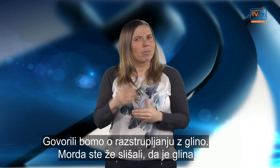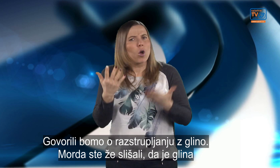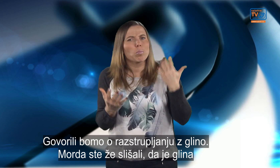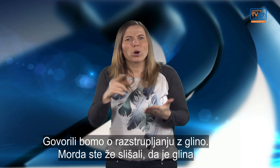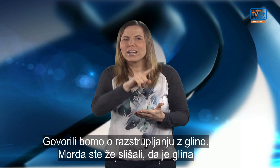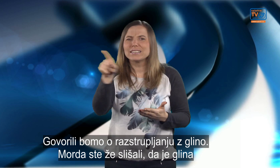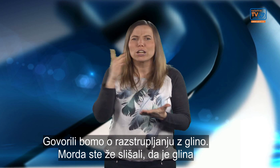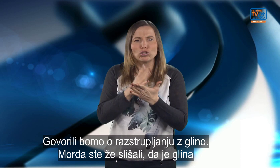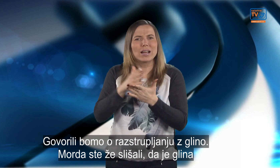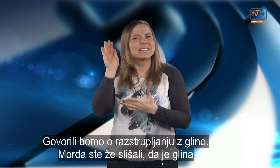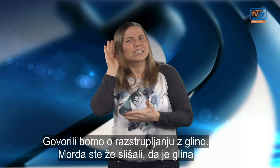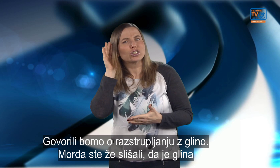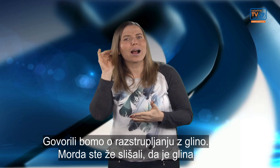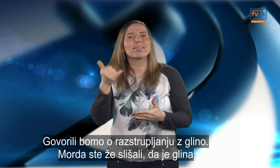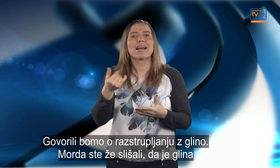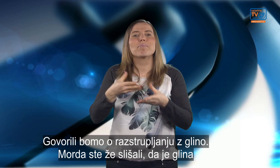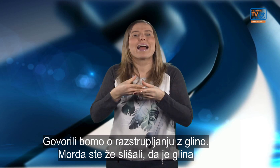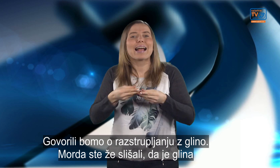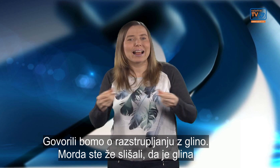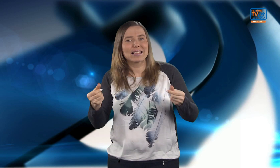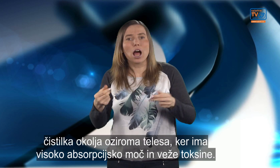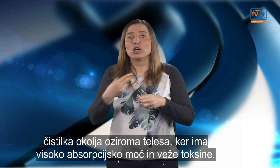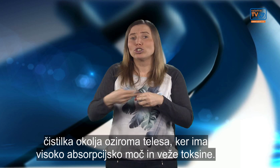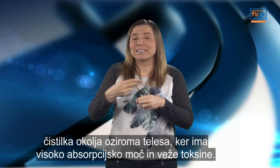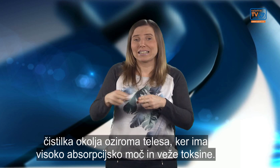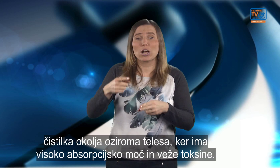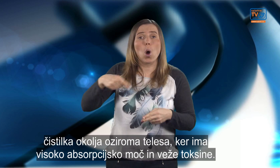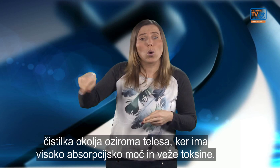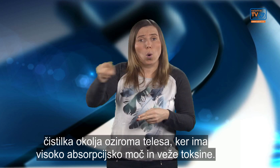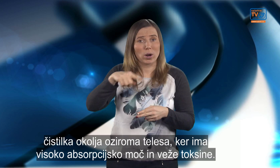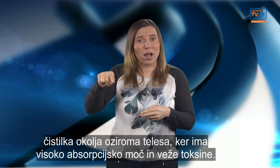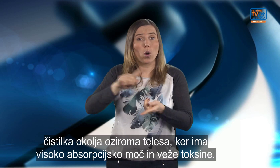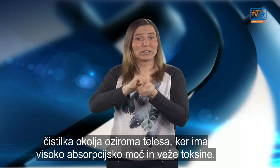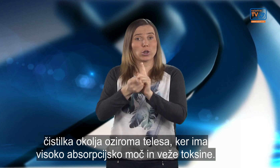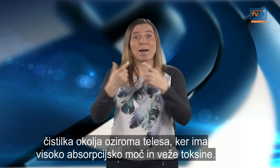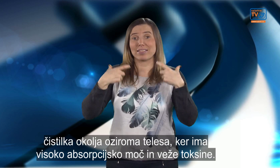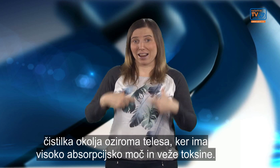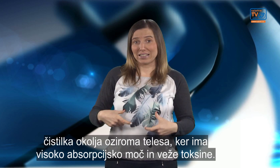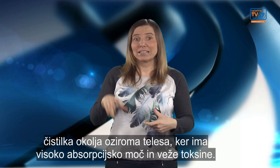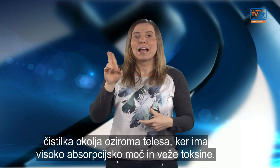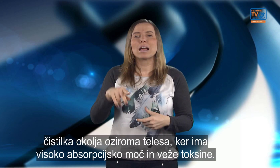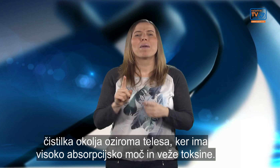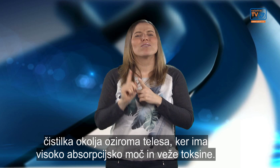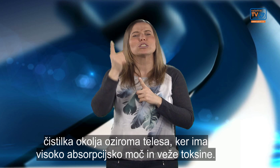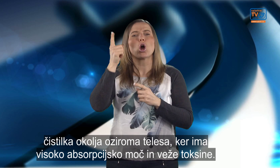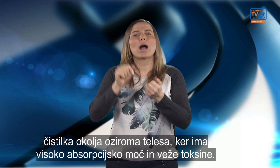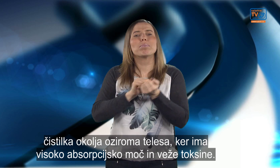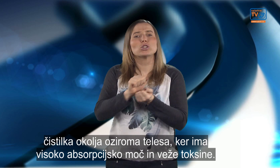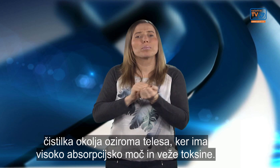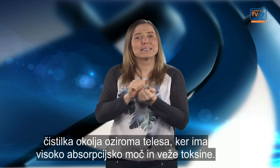Morda ste že slišali, da je glina čistilka okolja oziroma telesa, ker ima visoko absorpcijsko moč in veže